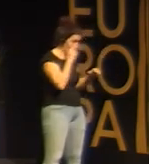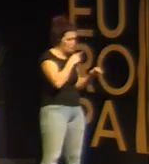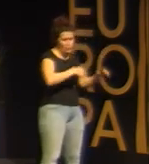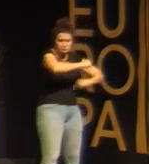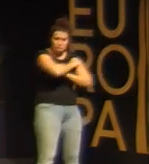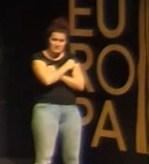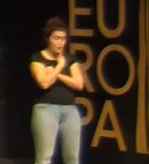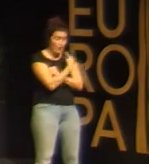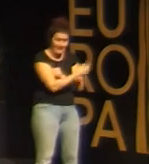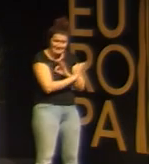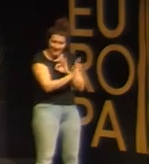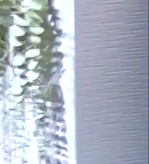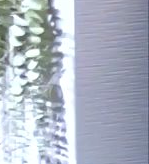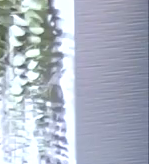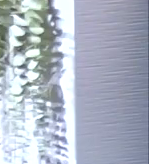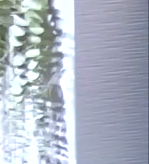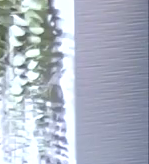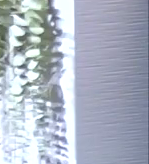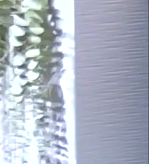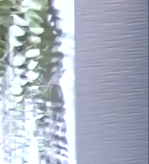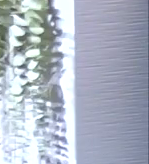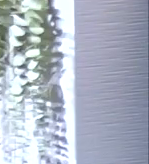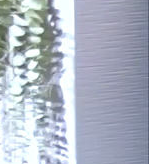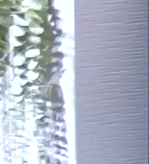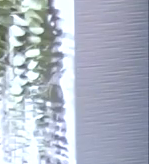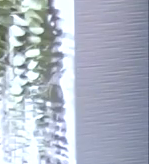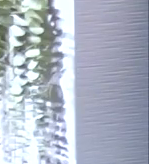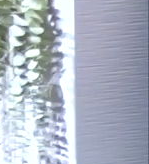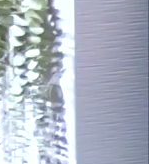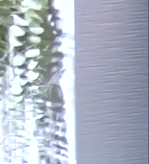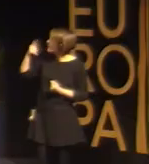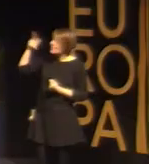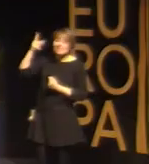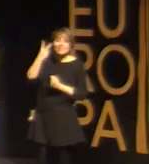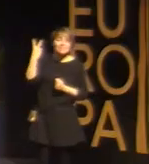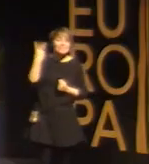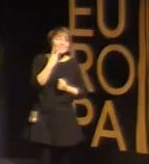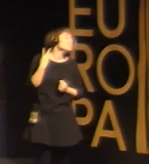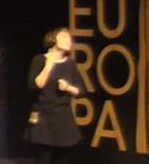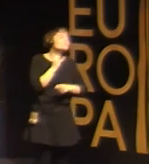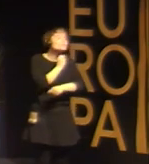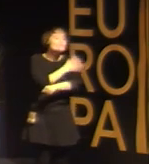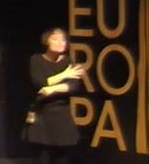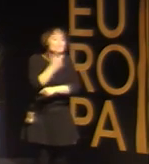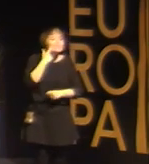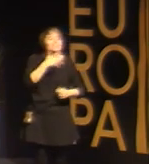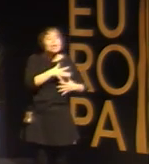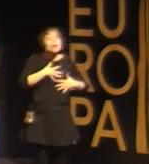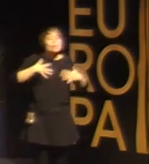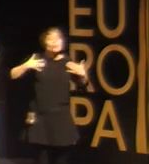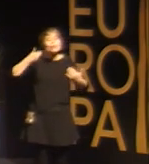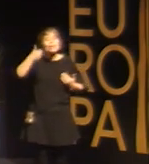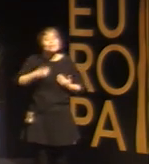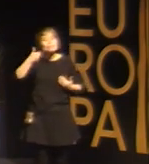de brazos y no le digas nada por tanto de las dos funciones es la emocional más importante que la cognitiva